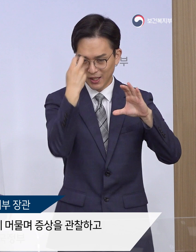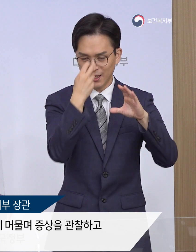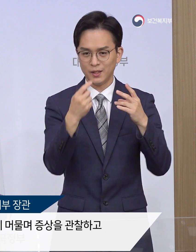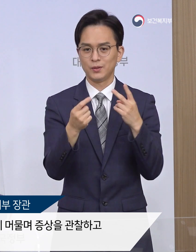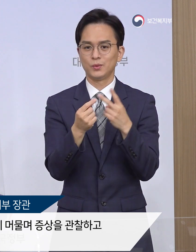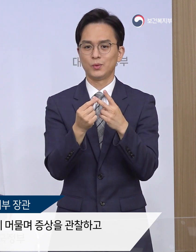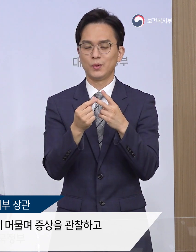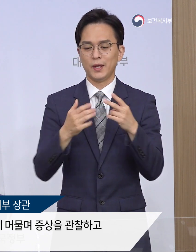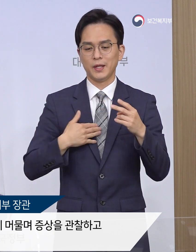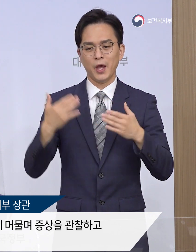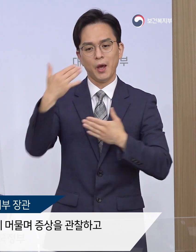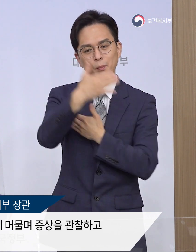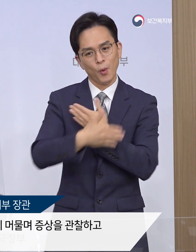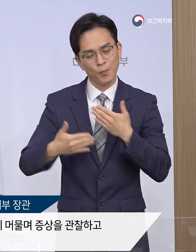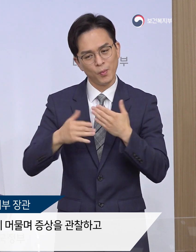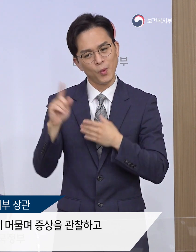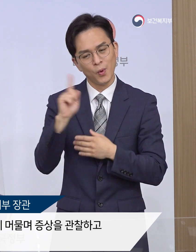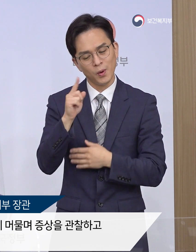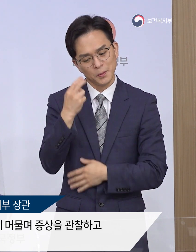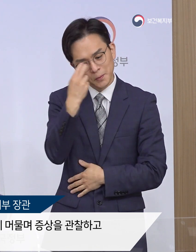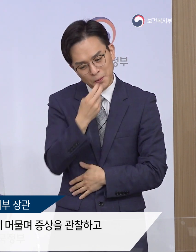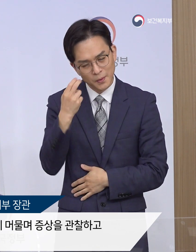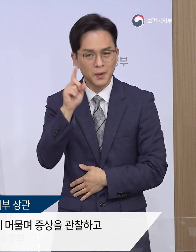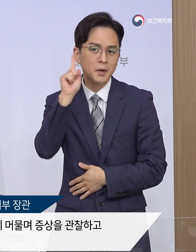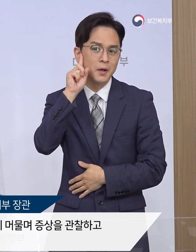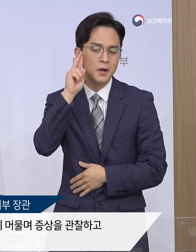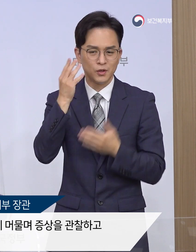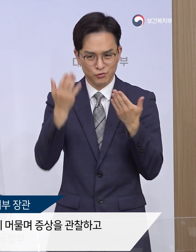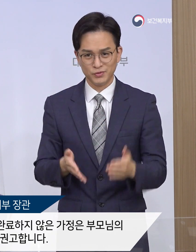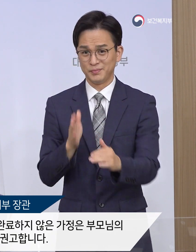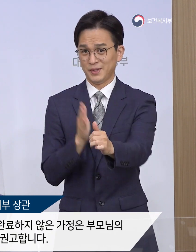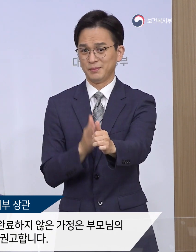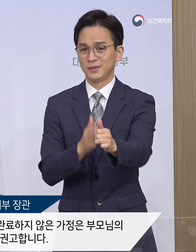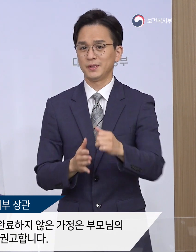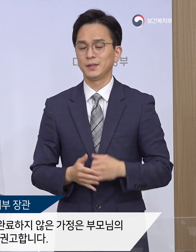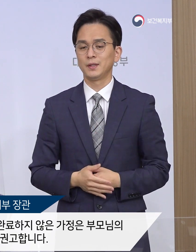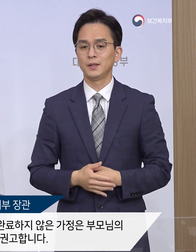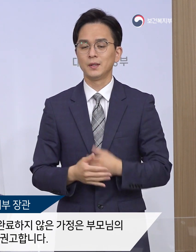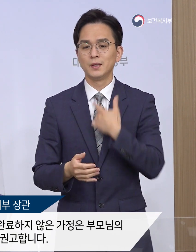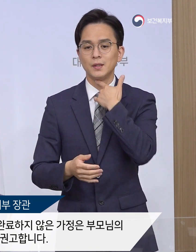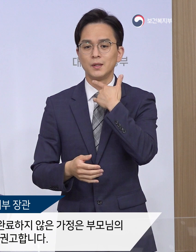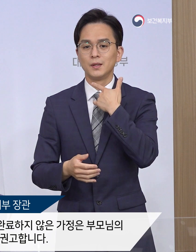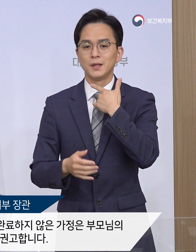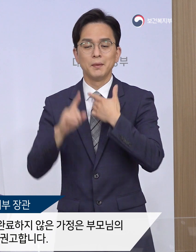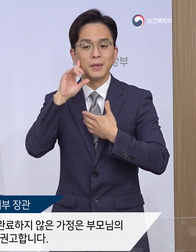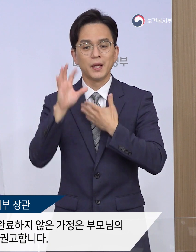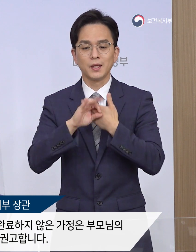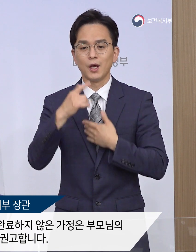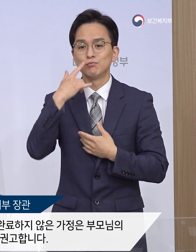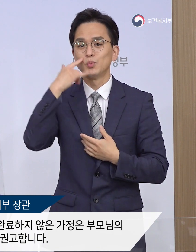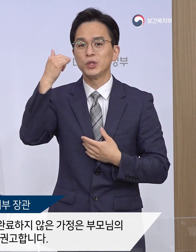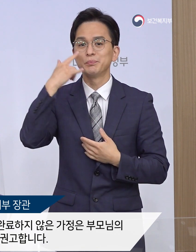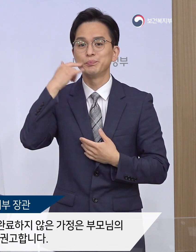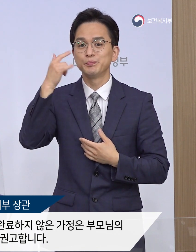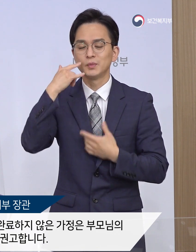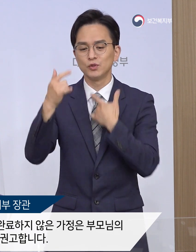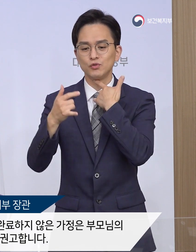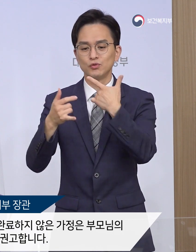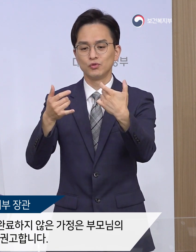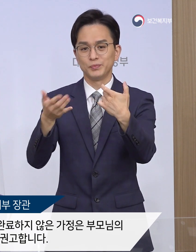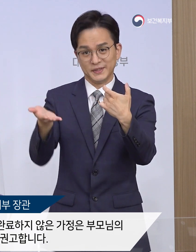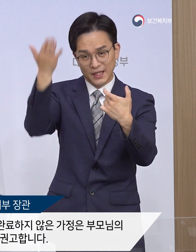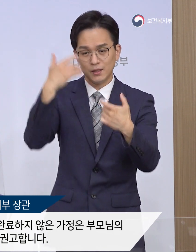PCR 검사를 받으시기를 바랍니다. 특히 60세 이상 부모님께서 예방접종을